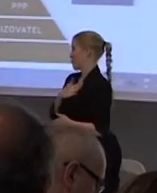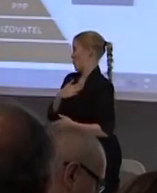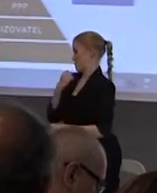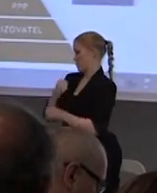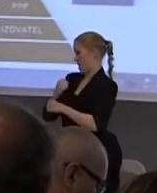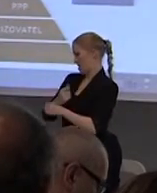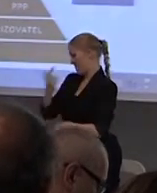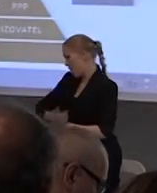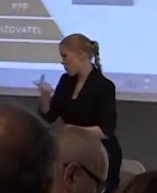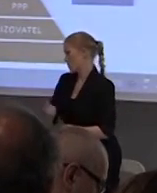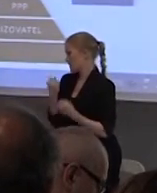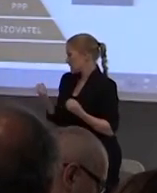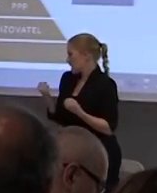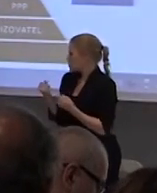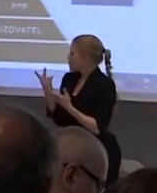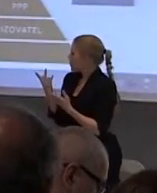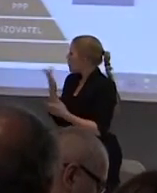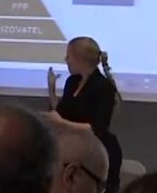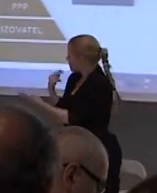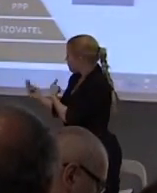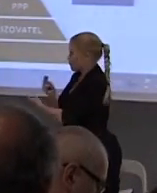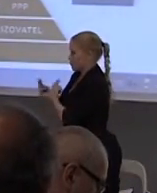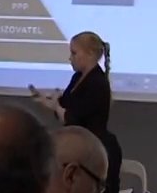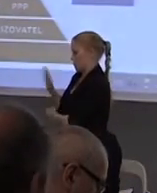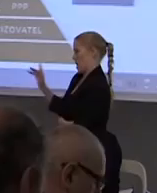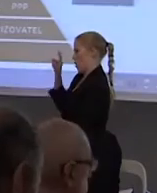to systémové dlouhodobé zajištění té pozice